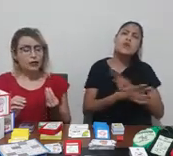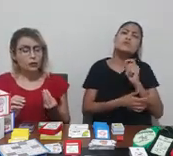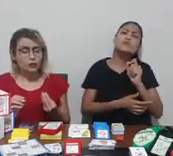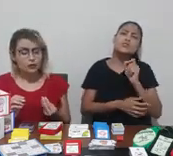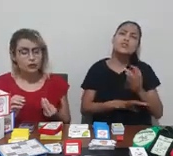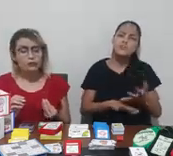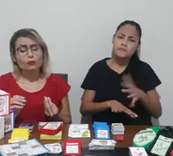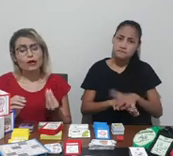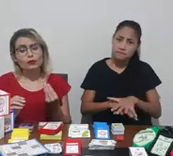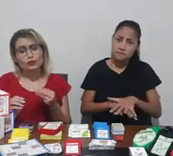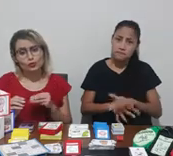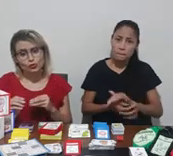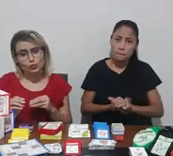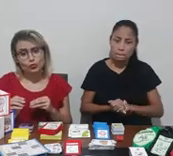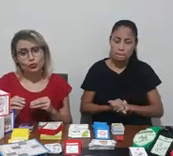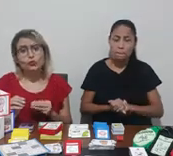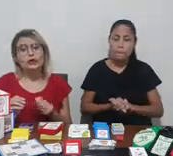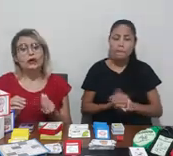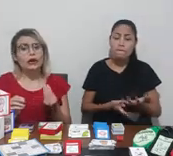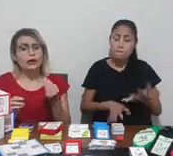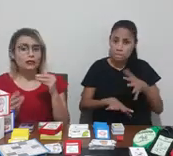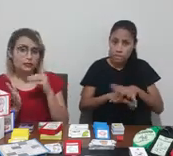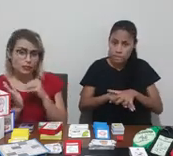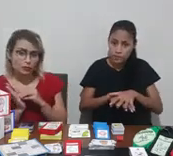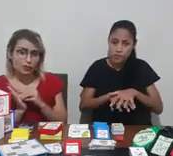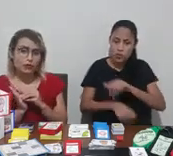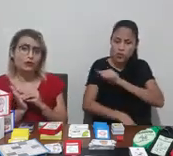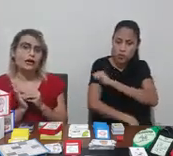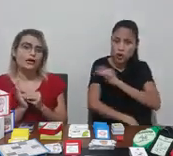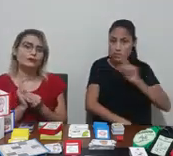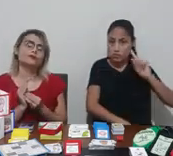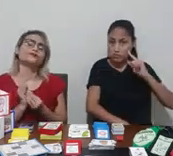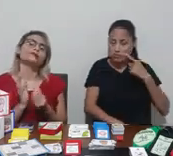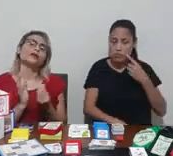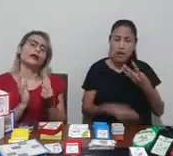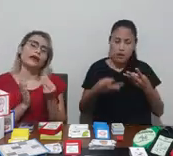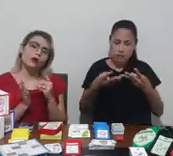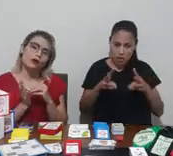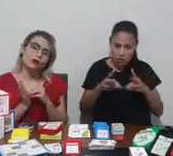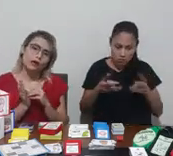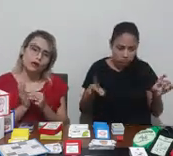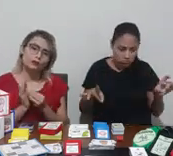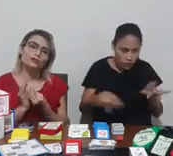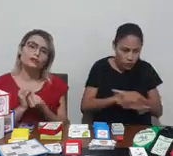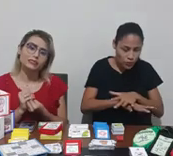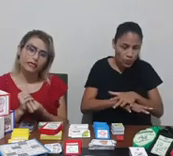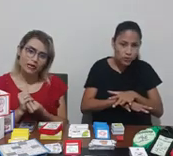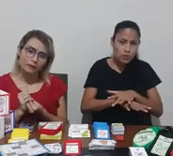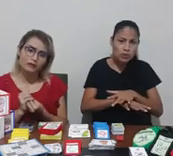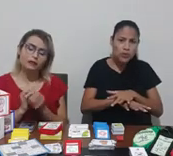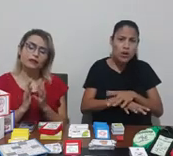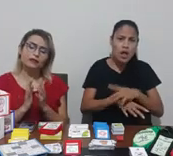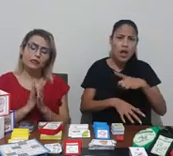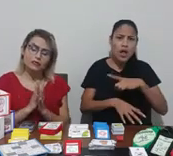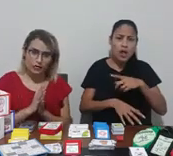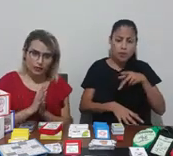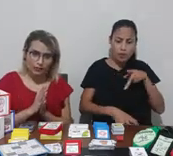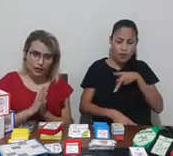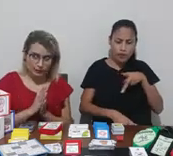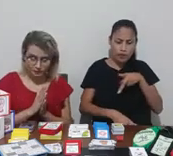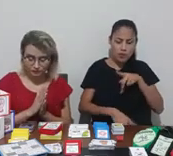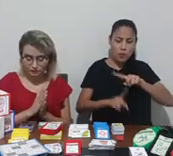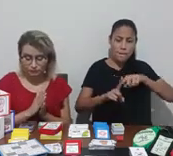A inclusão, o aluno surdo, ele sendo matriculado, é colocado um intérprete em